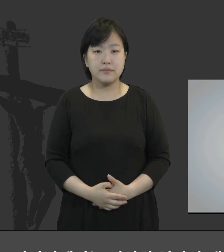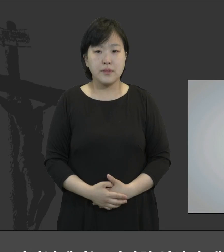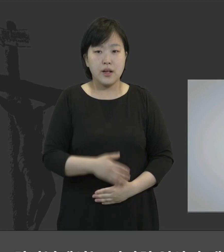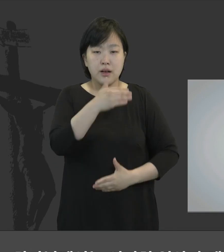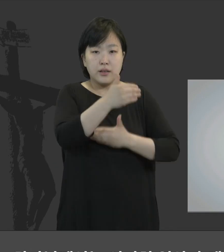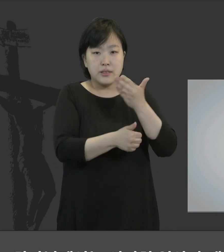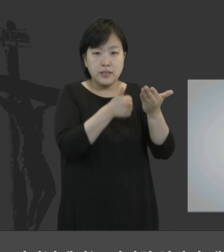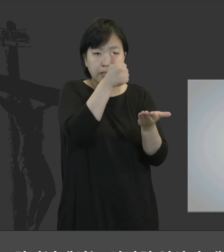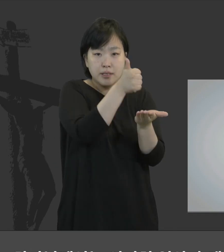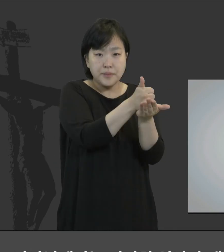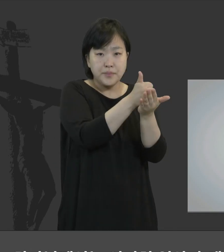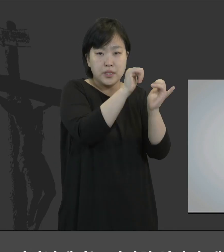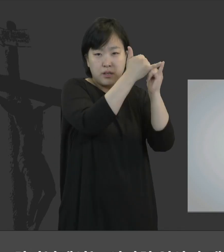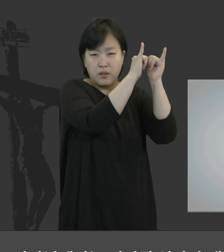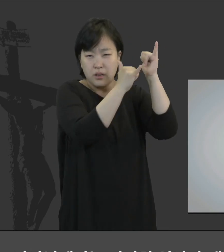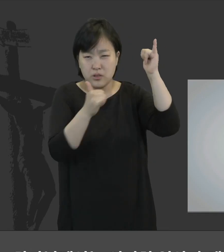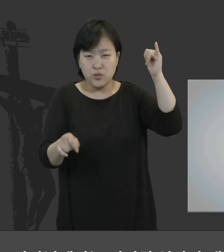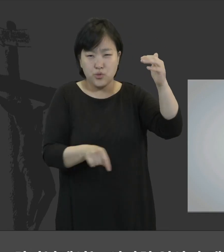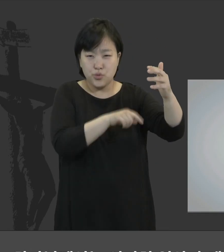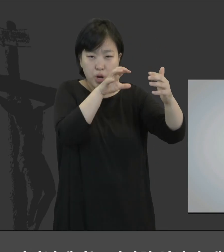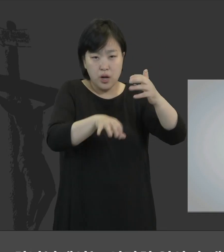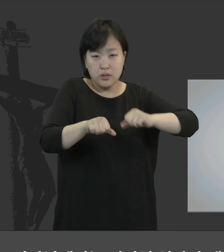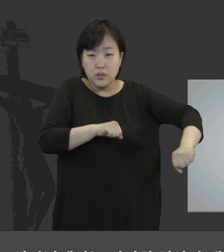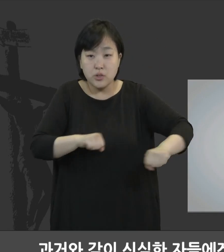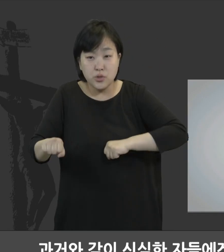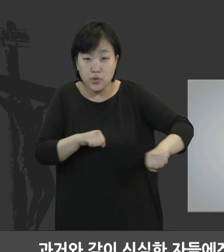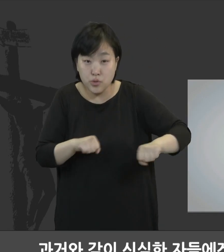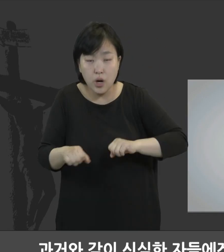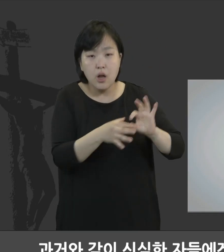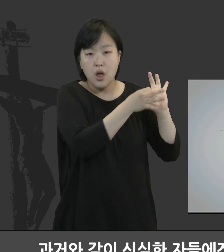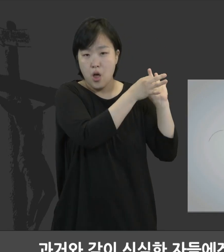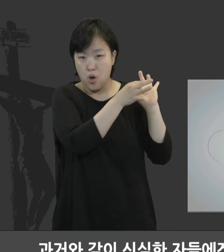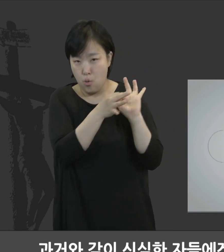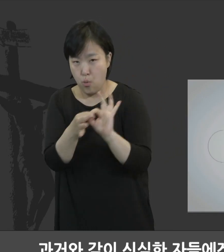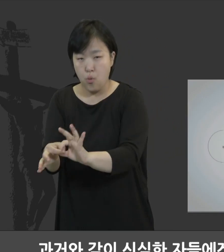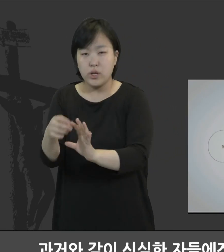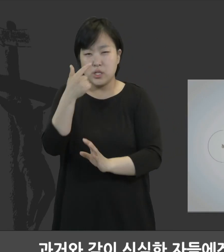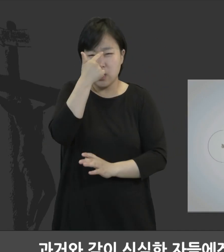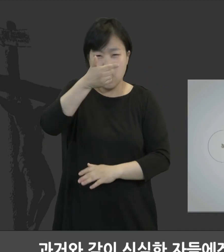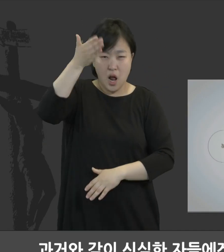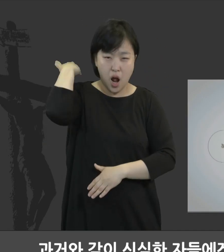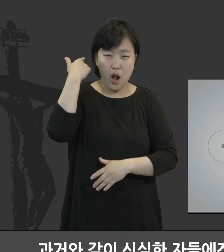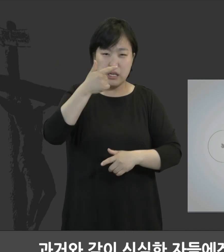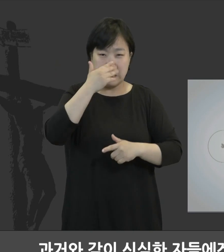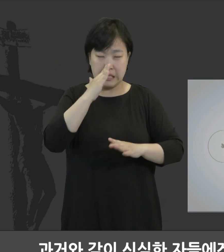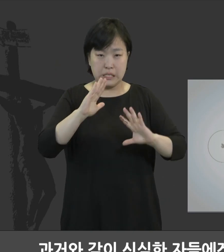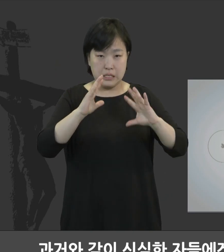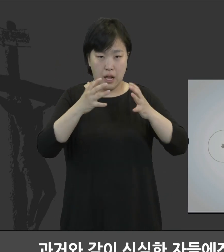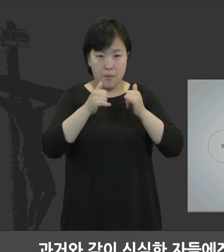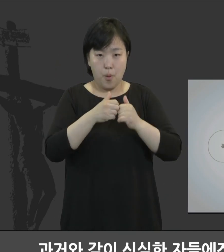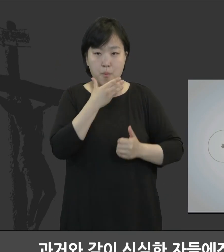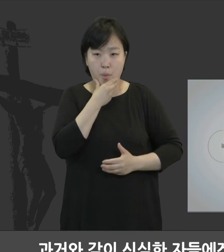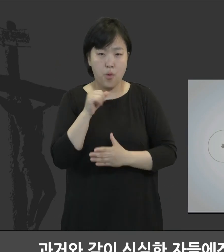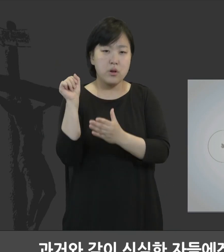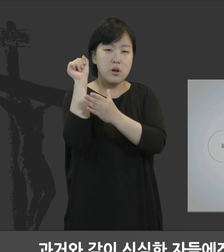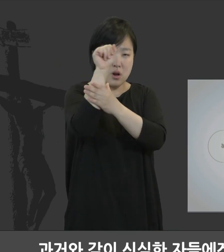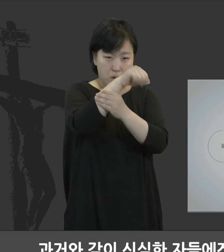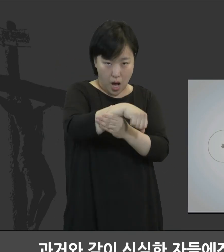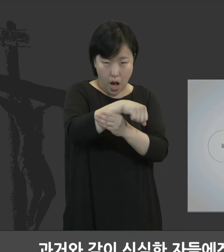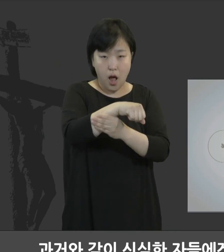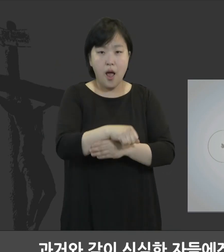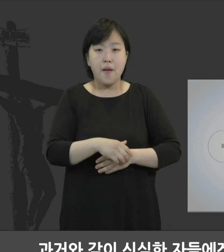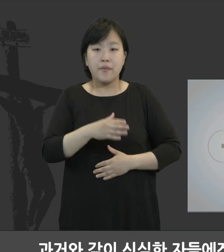하나님께서는 여전히 역사 속에서 일하신다는 것, 과거와 같이 신실한 자들에겐 복을 주시고 그렇지